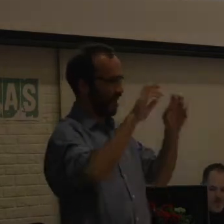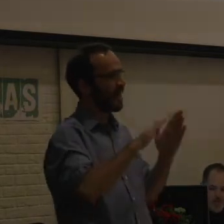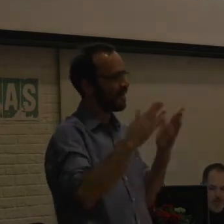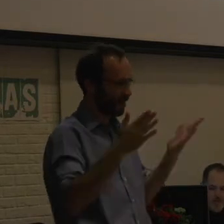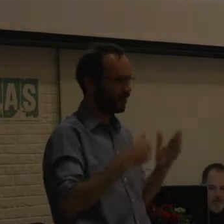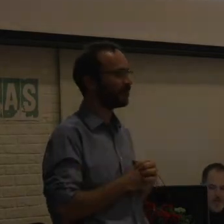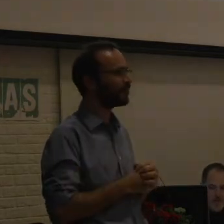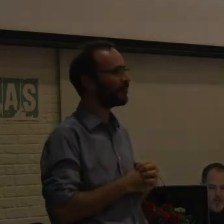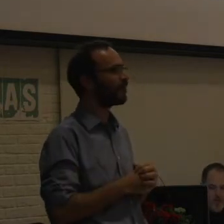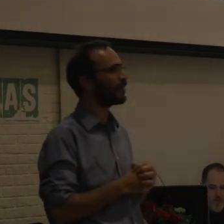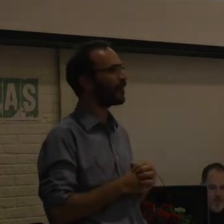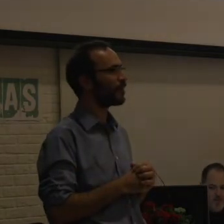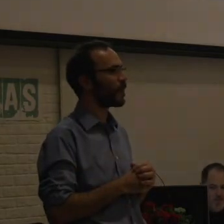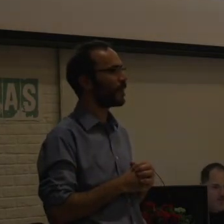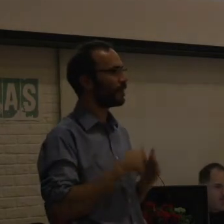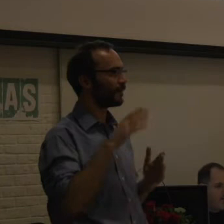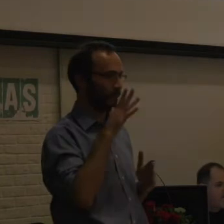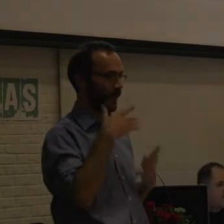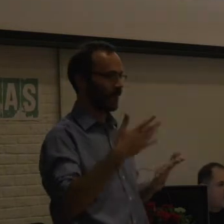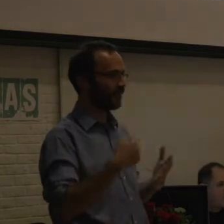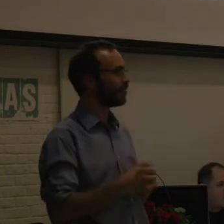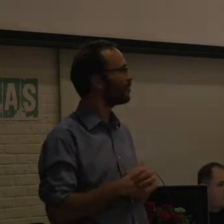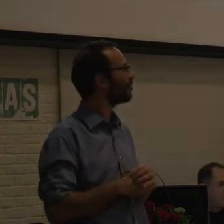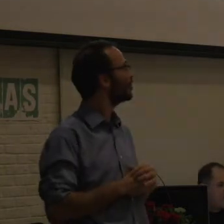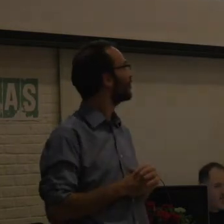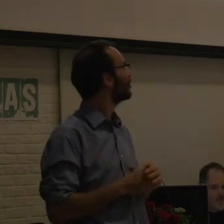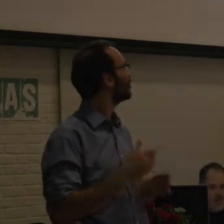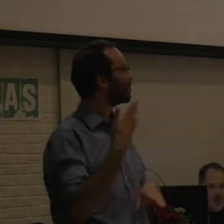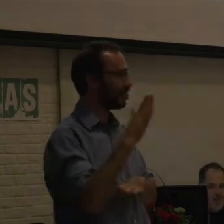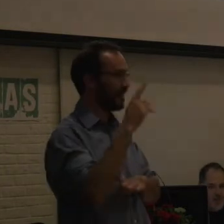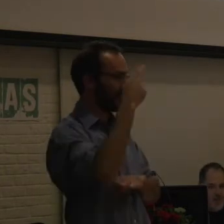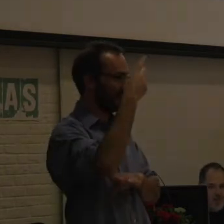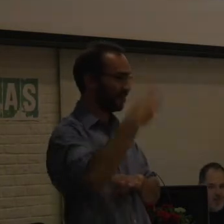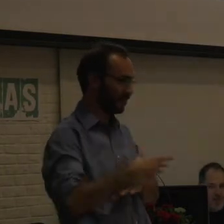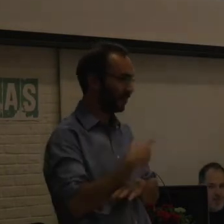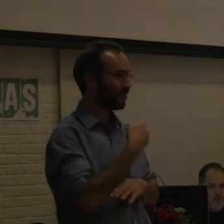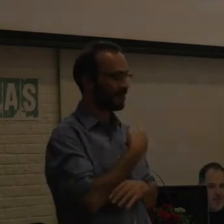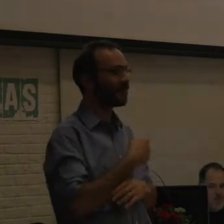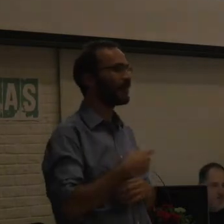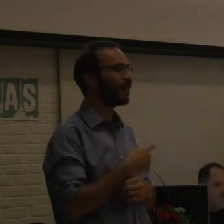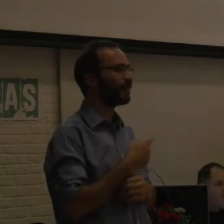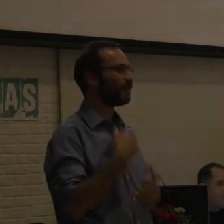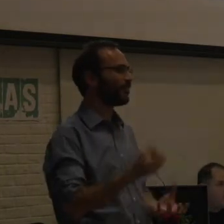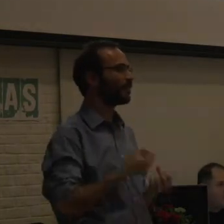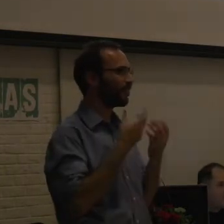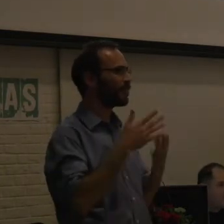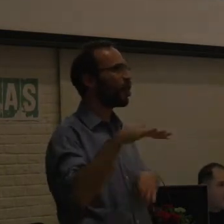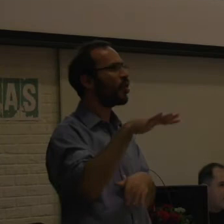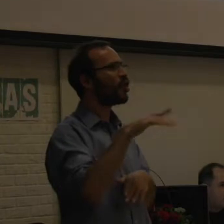Y hechas ya un poco toda esta presentación, pues comentaros dónde podéis encontrar el libro. Bueno,